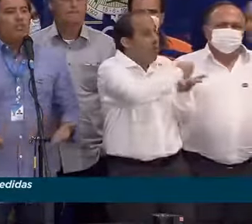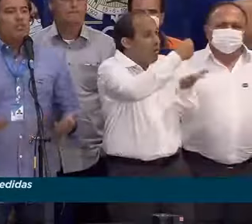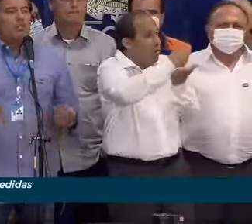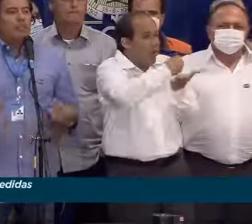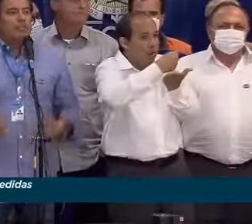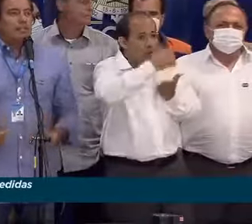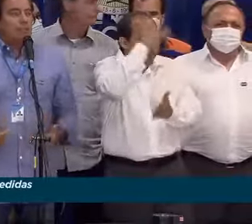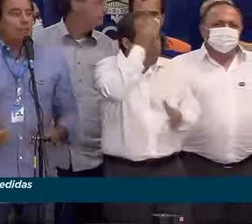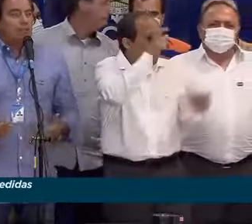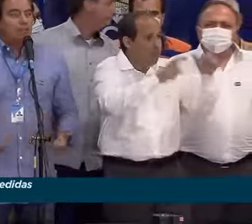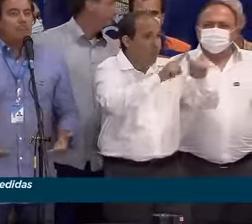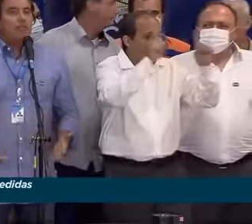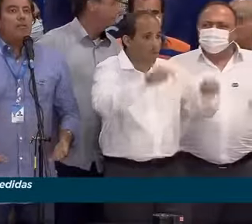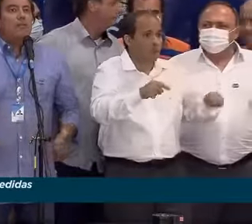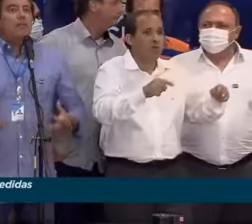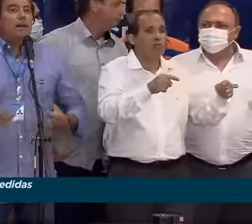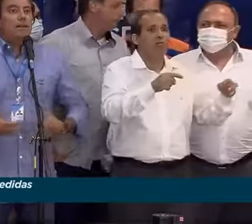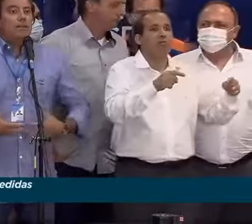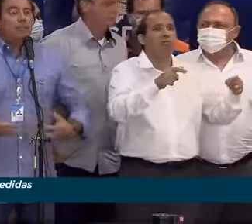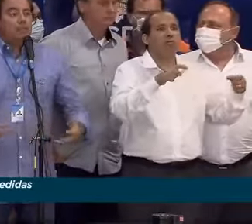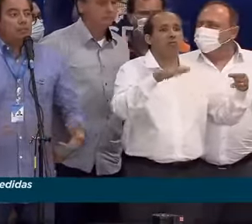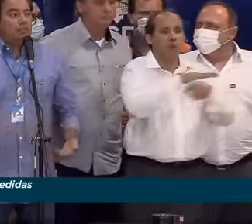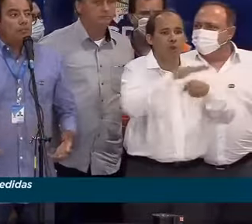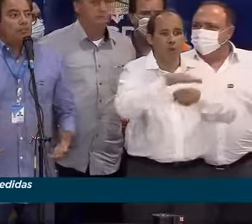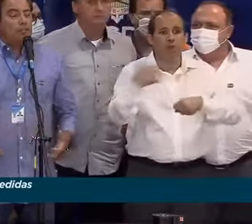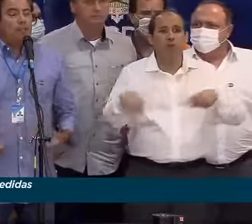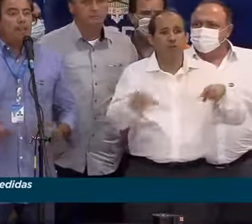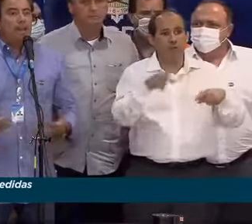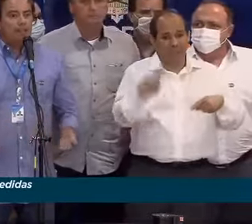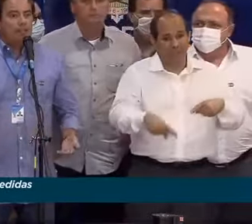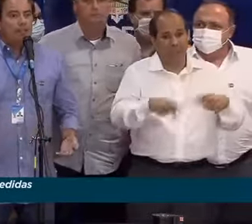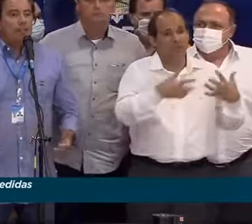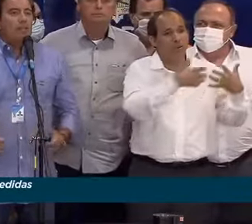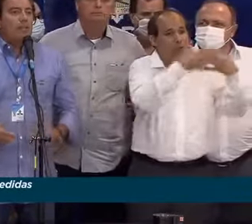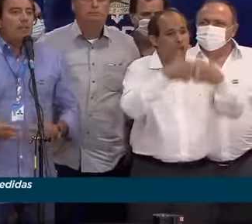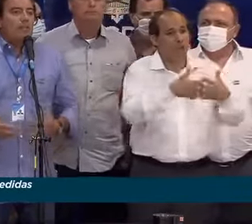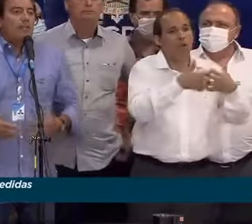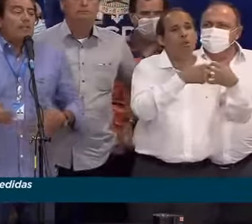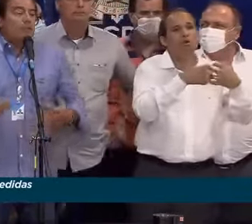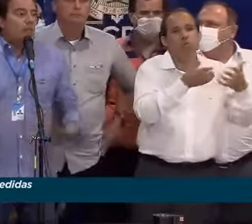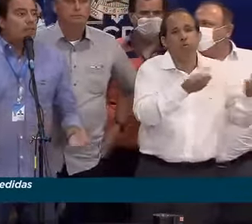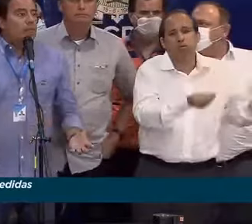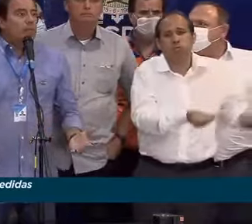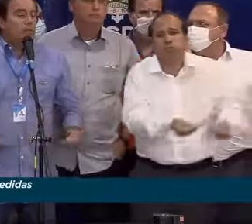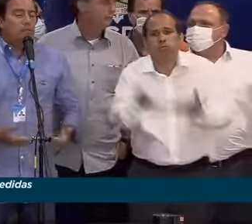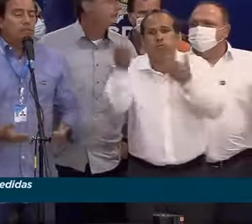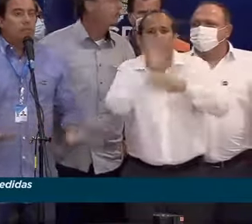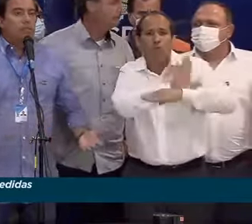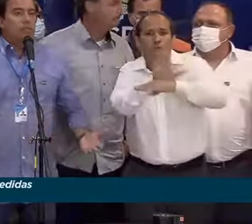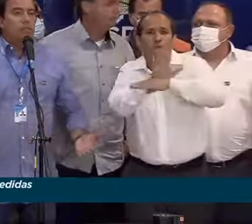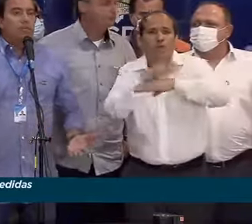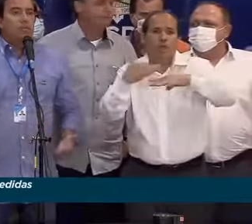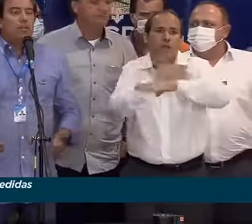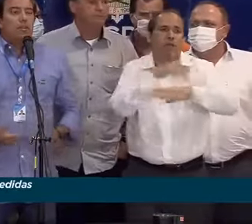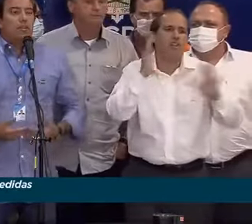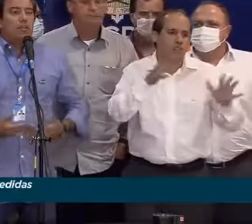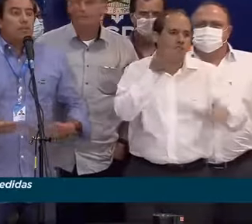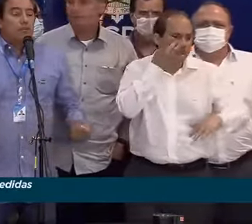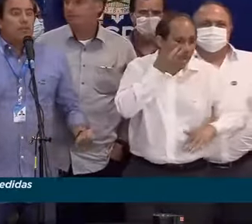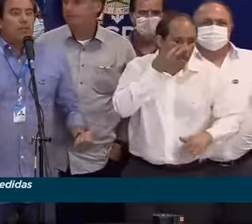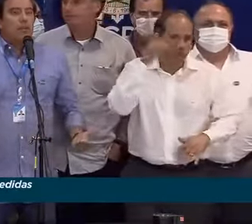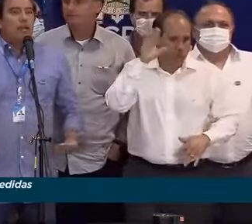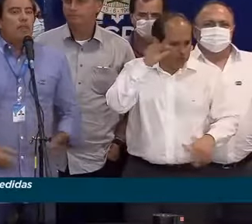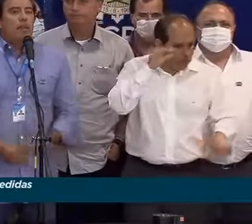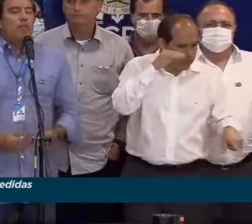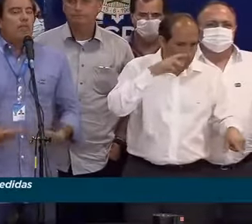nós estamos trazendo um caminhão para poder ajudar as cidades que, obviamente, a gente sobrevoou e